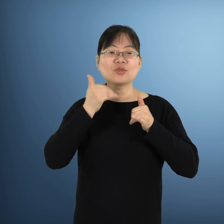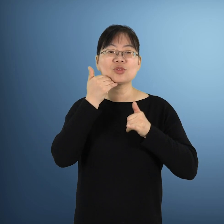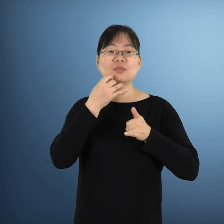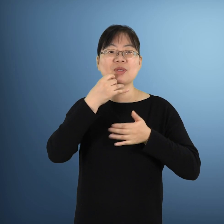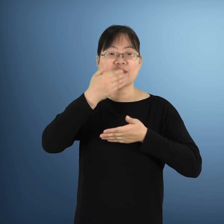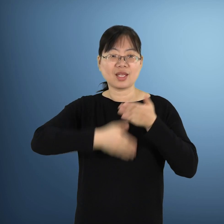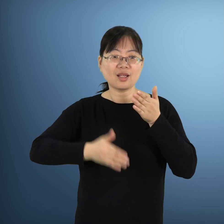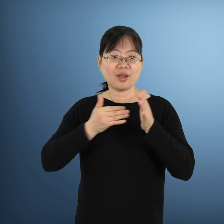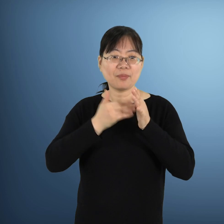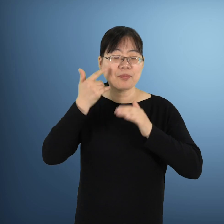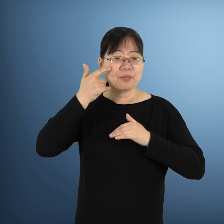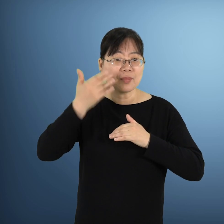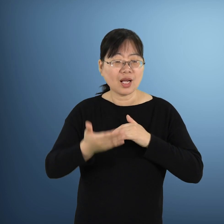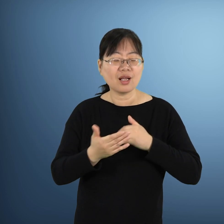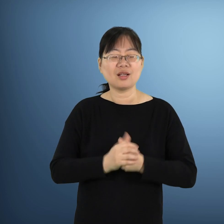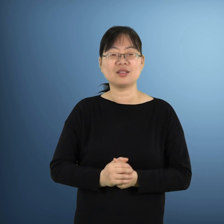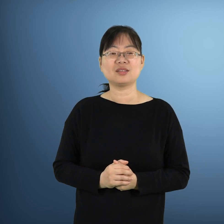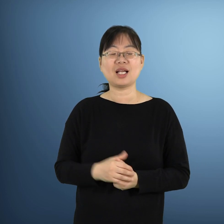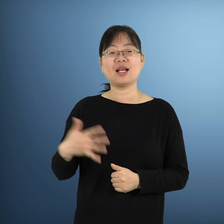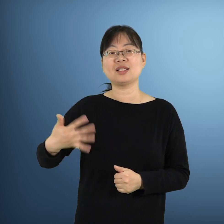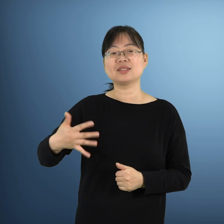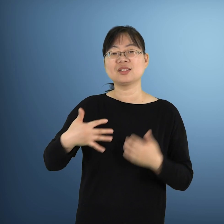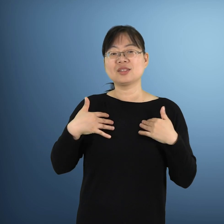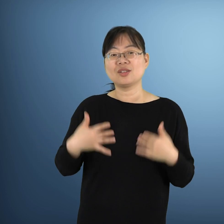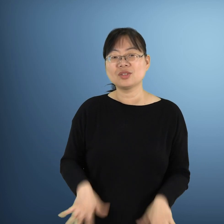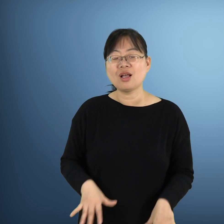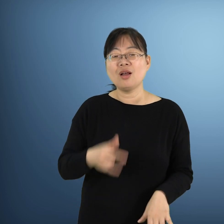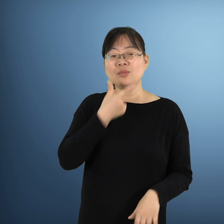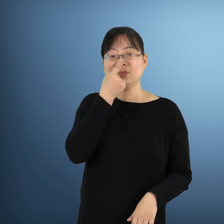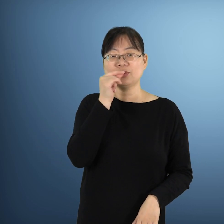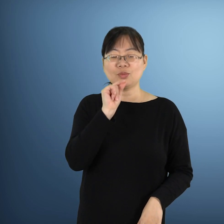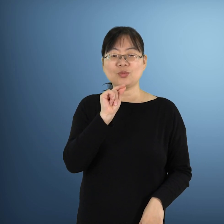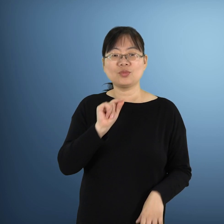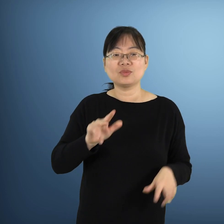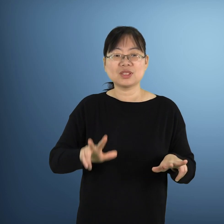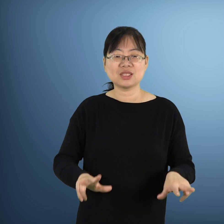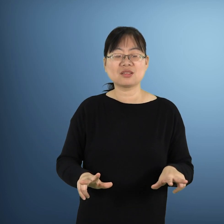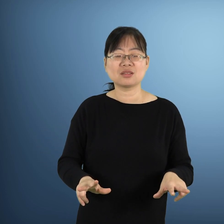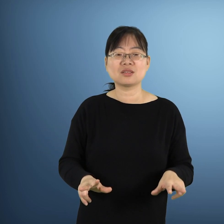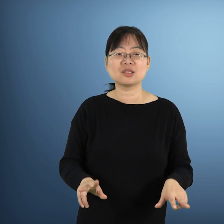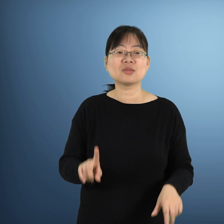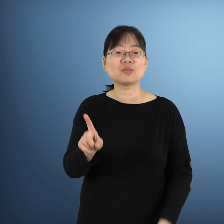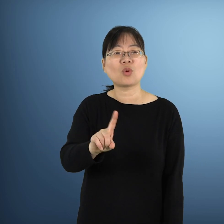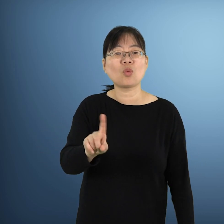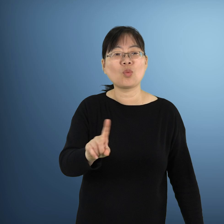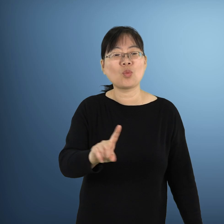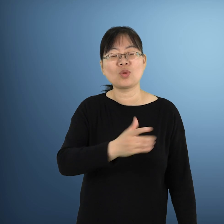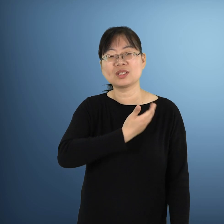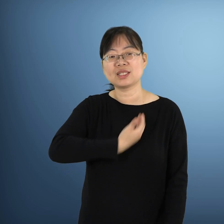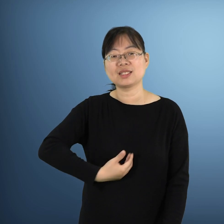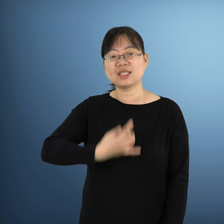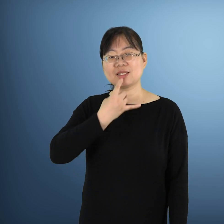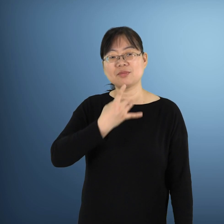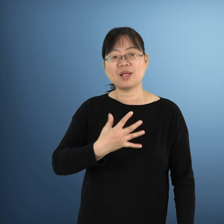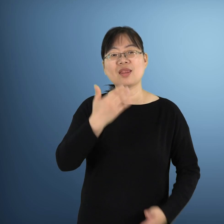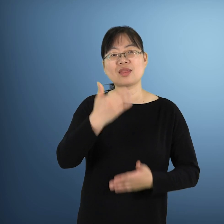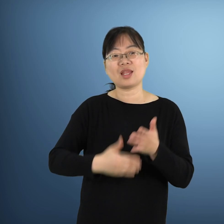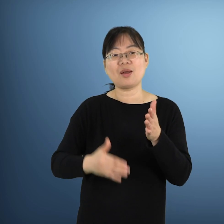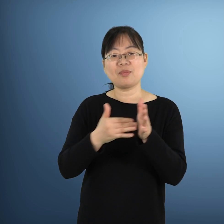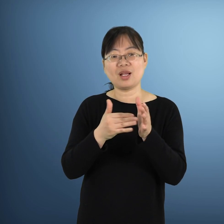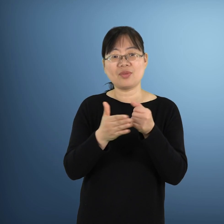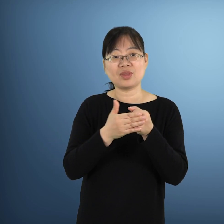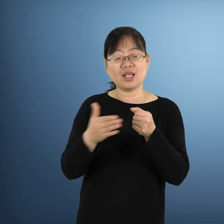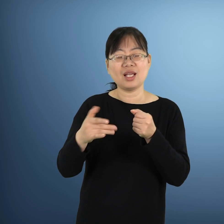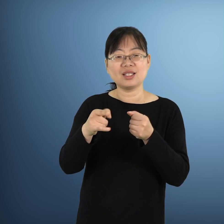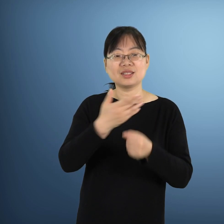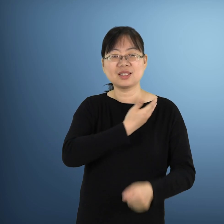누구만 남겨지죠? 이 아직도 연약하고 부족한 철딱선이 없는 제자들만 남겨지는 거예요.